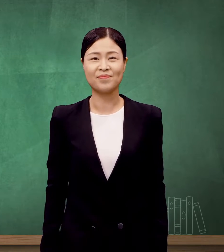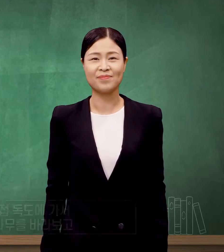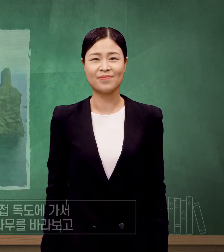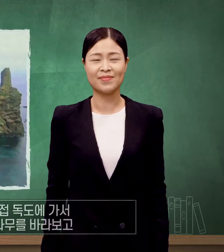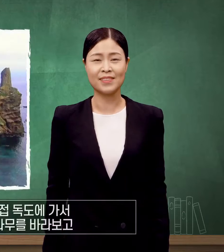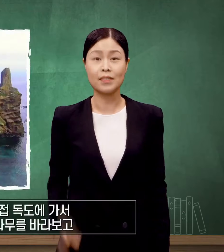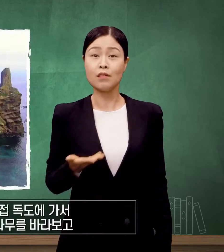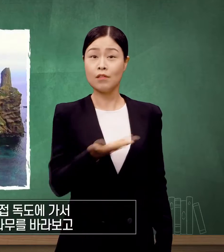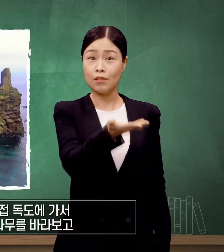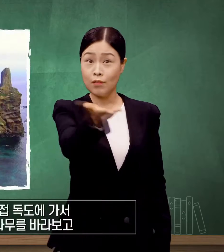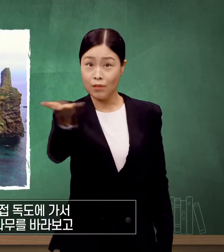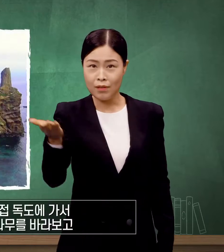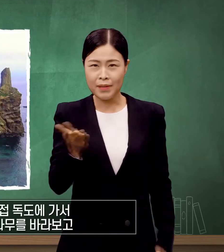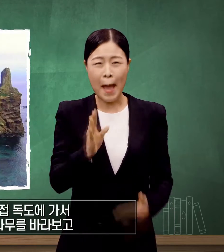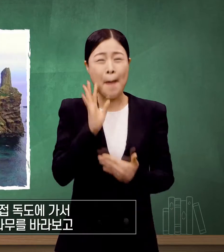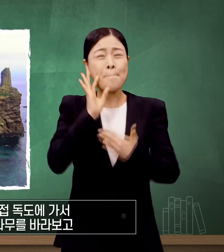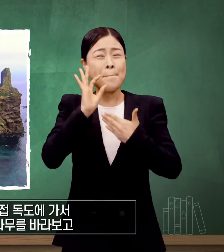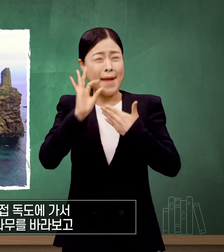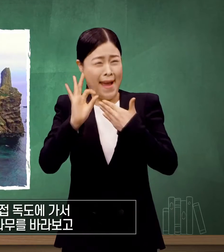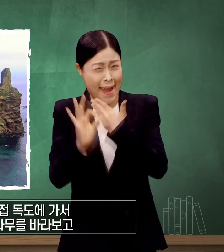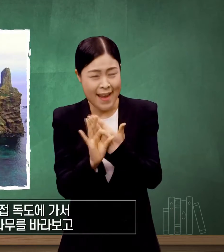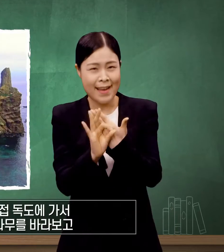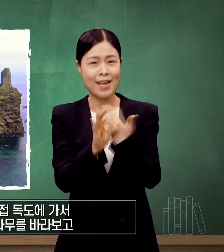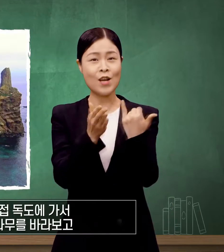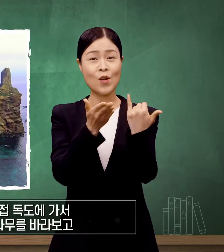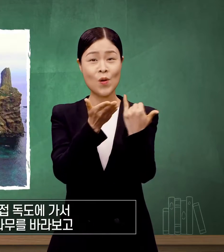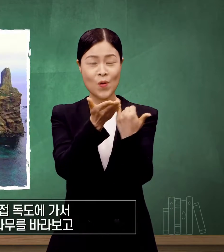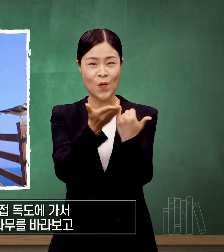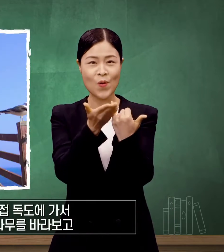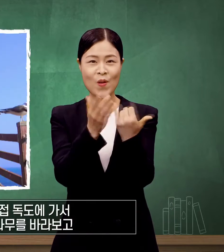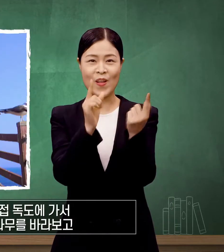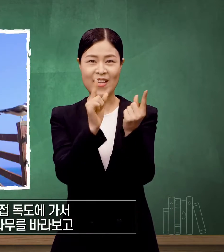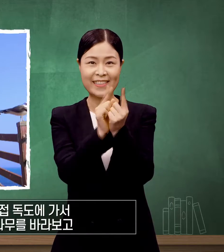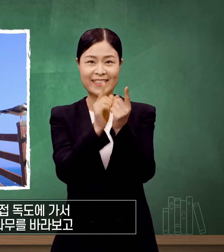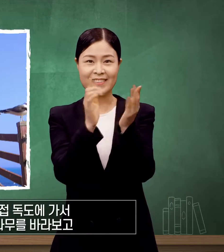만약 여러분이 직접 독도에 가서